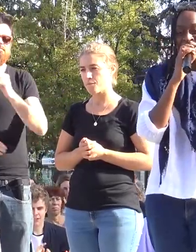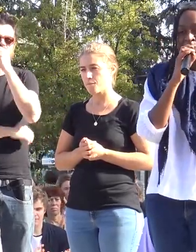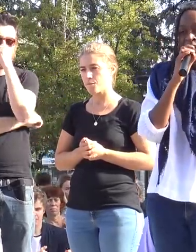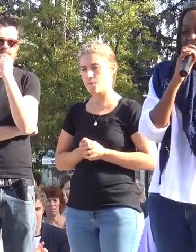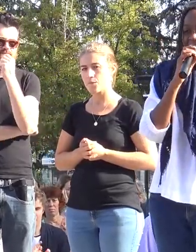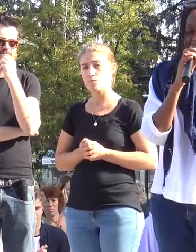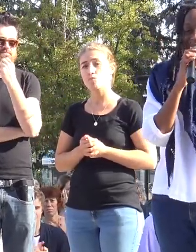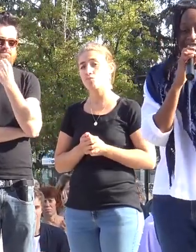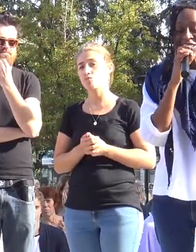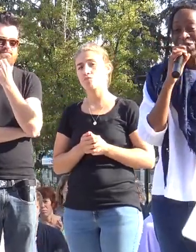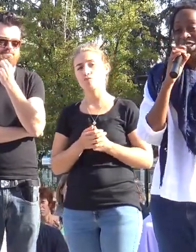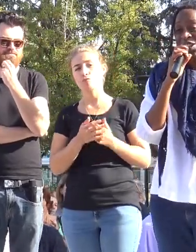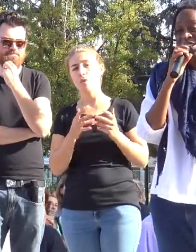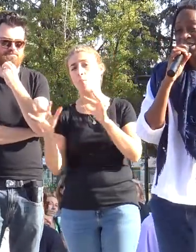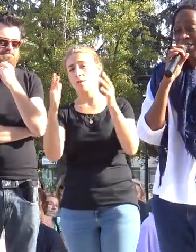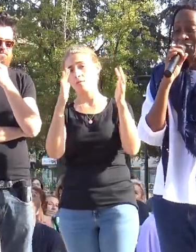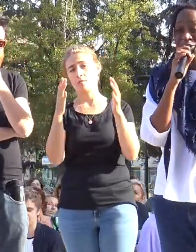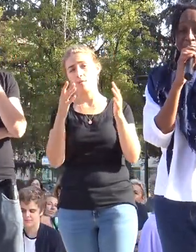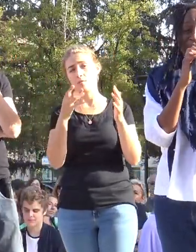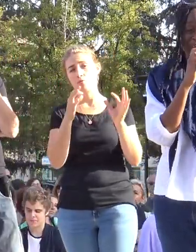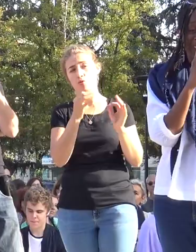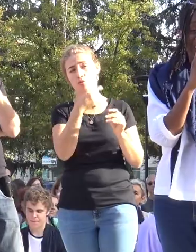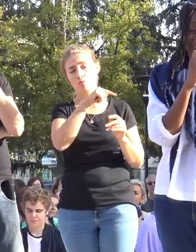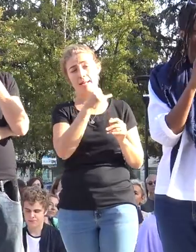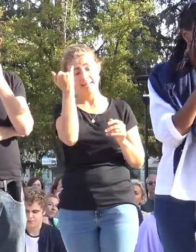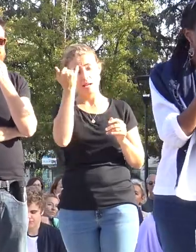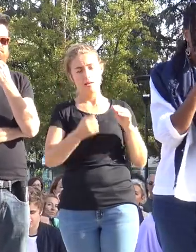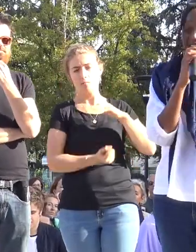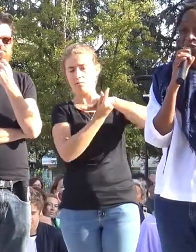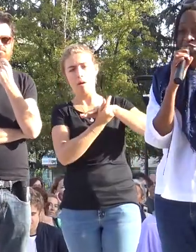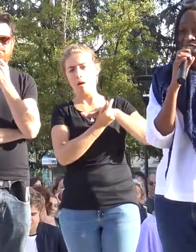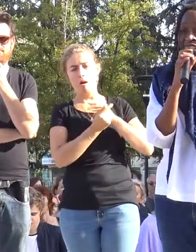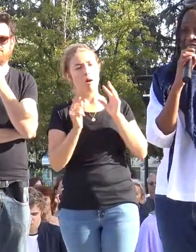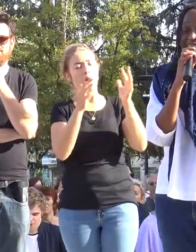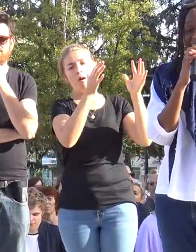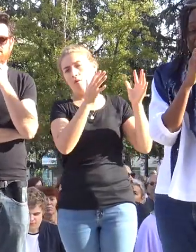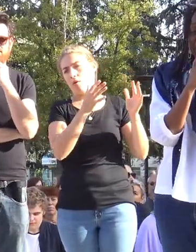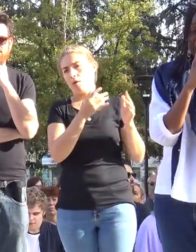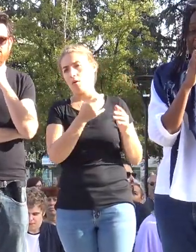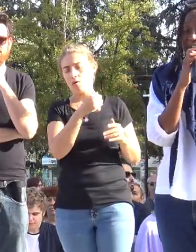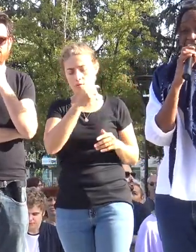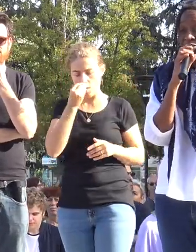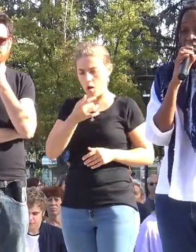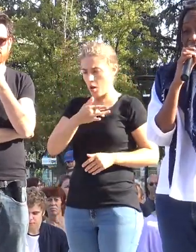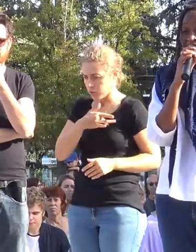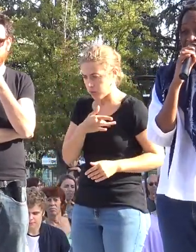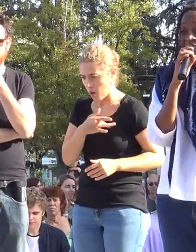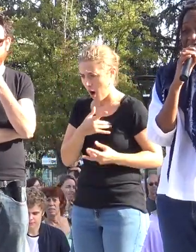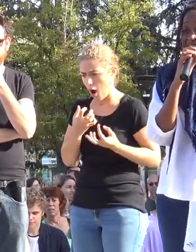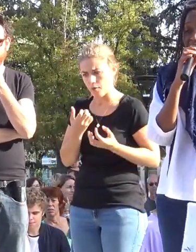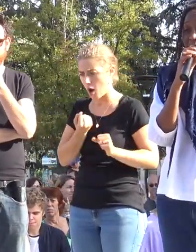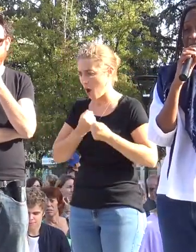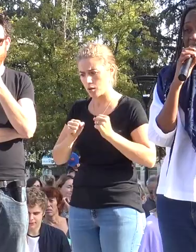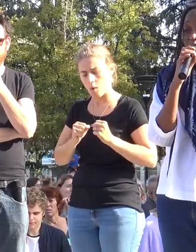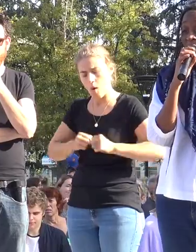Quand on les applaudit, c'est aussi leur initiative qu'on applaudit, c'est-à-dire que ça les a touchés, ça les a parlé, elles ont eu envie d'agir